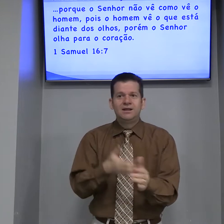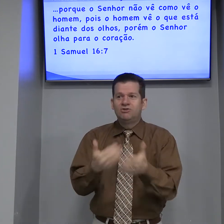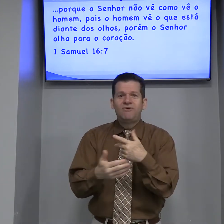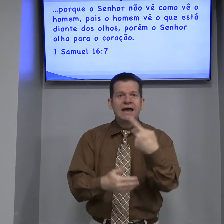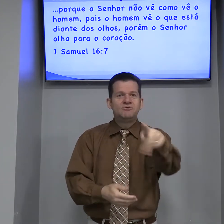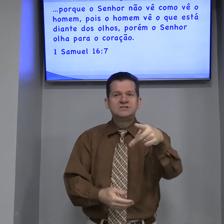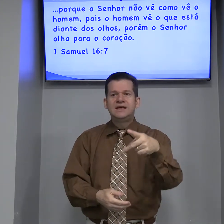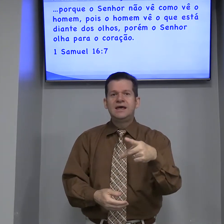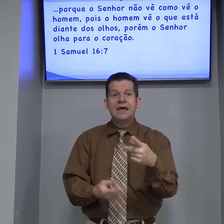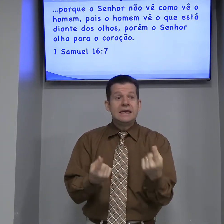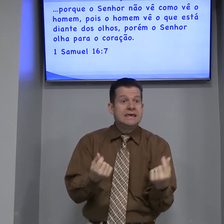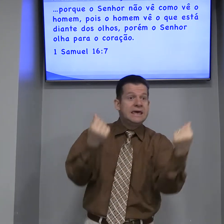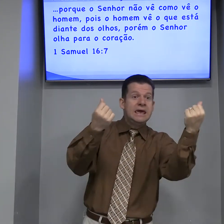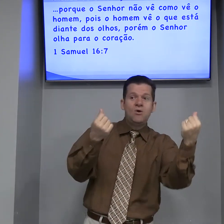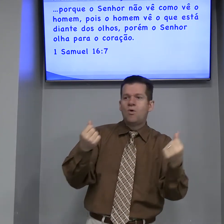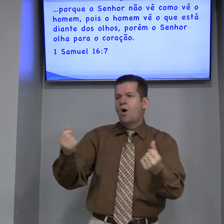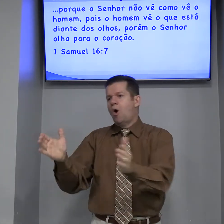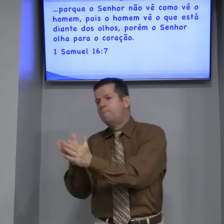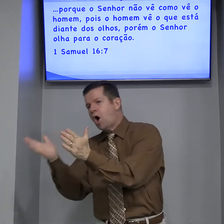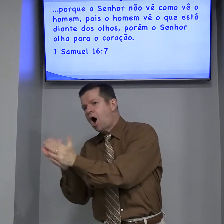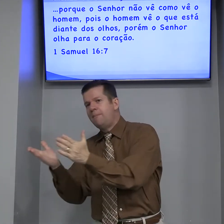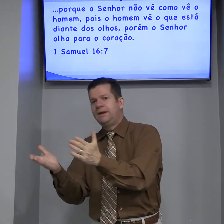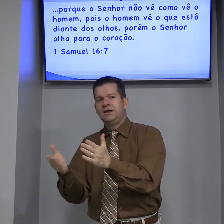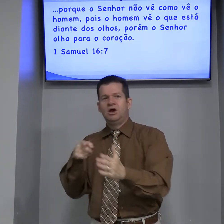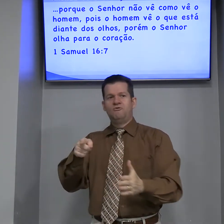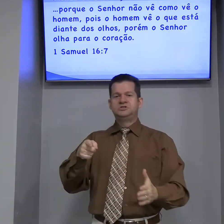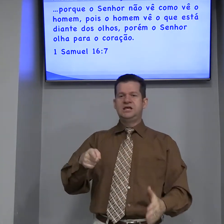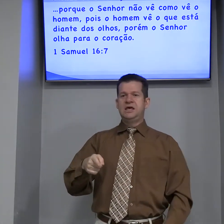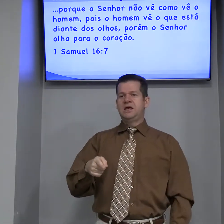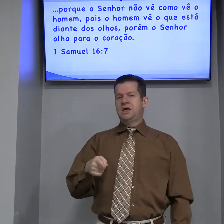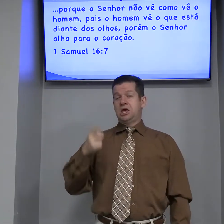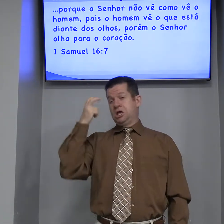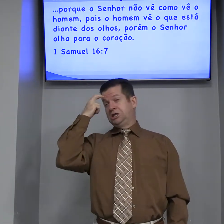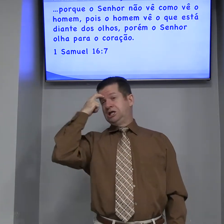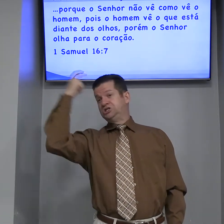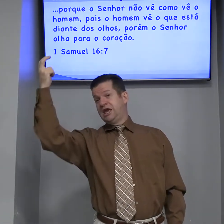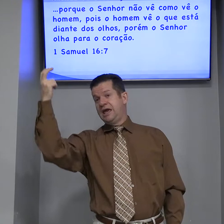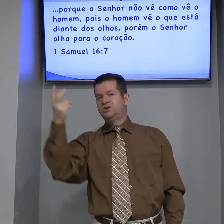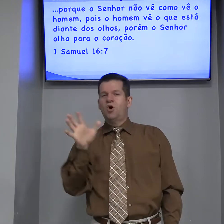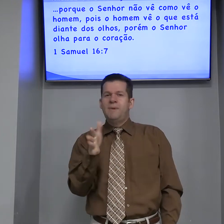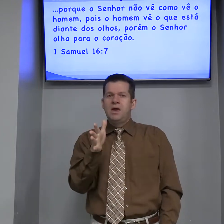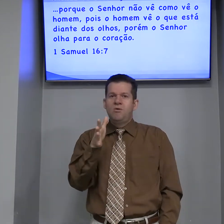Tanto faz você rico ou pobre, você inteligente ou meio